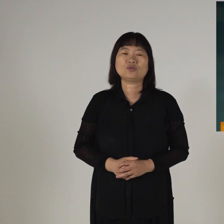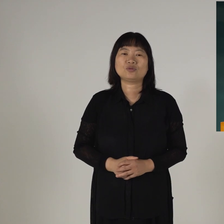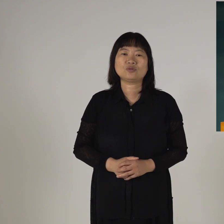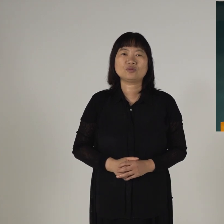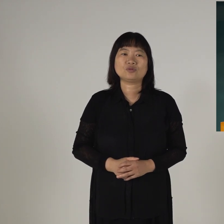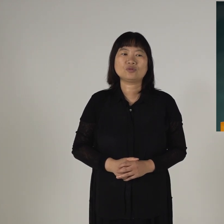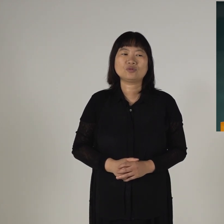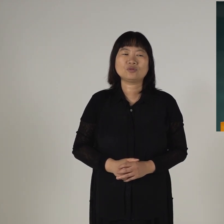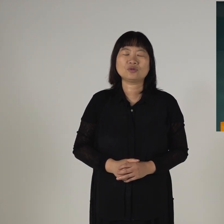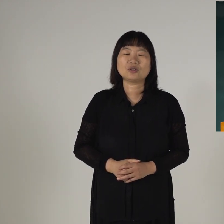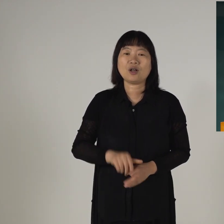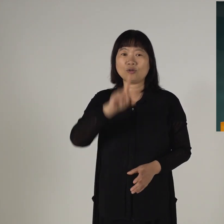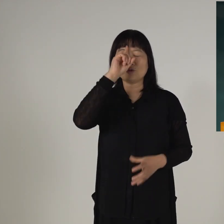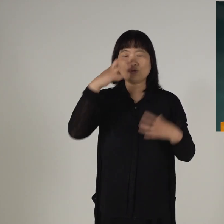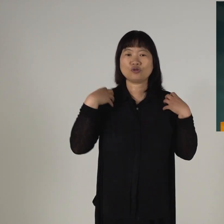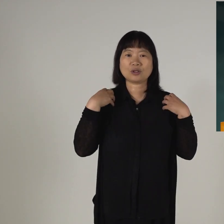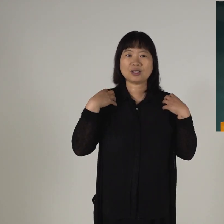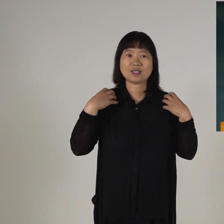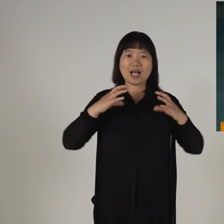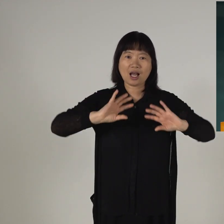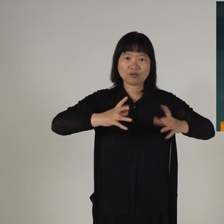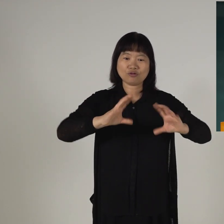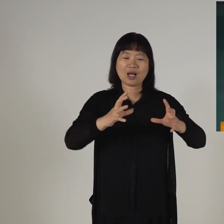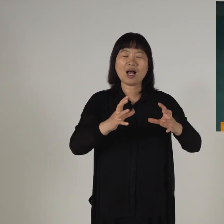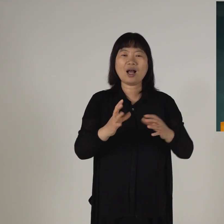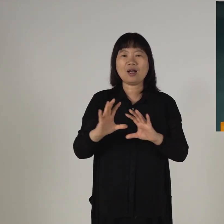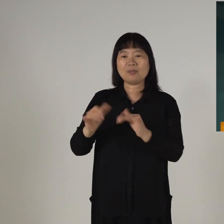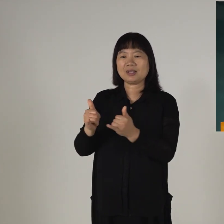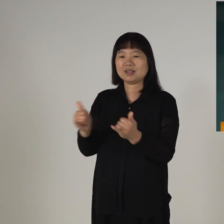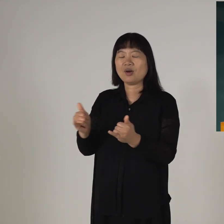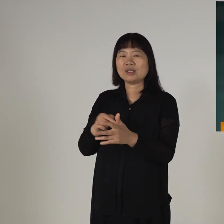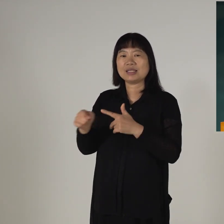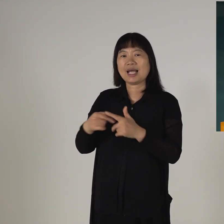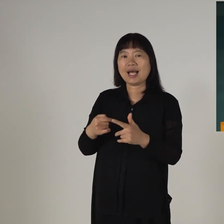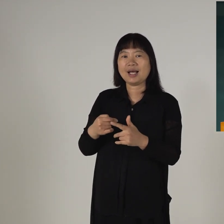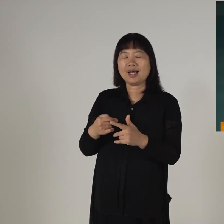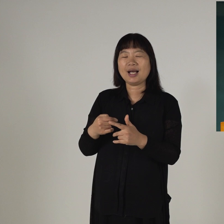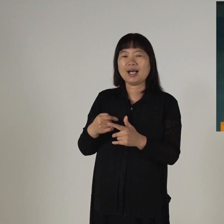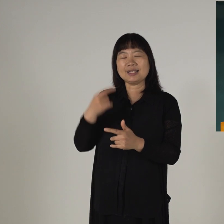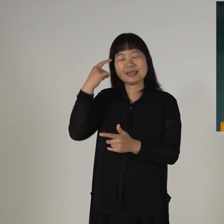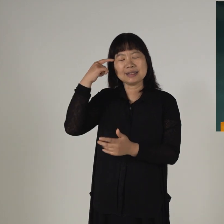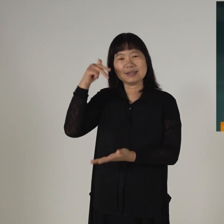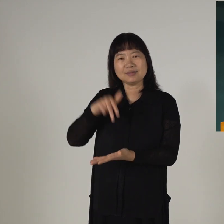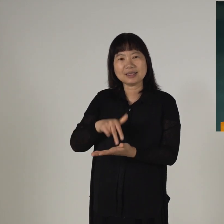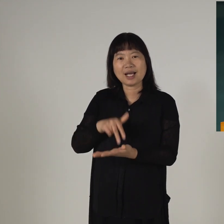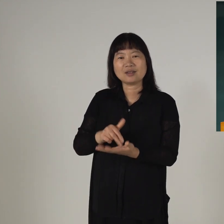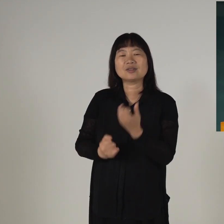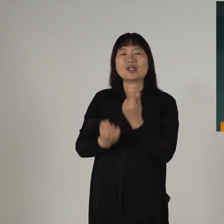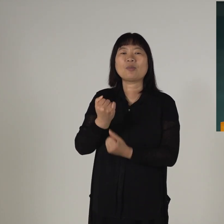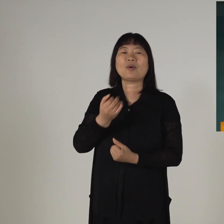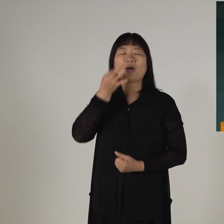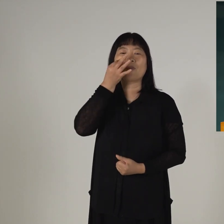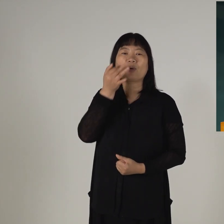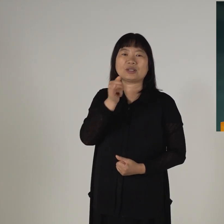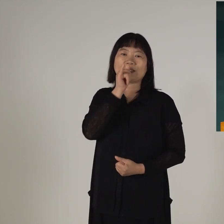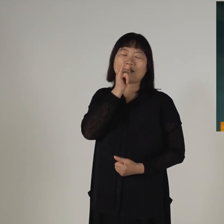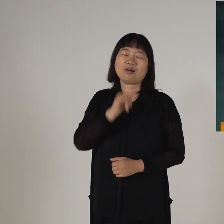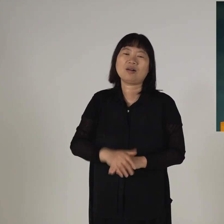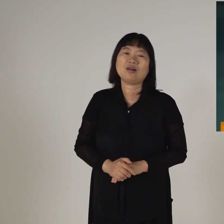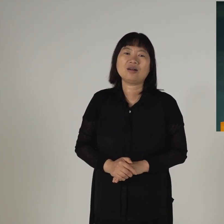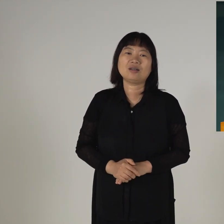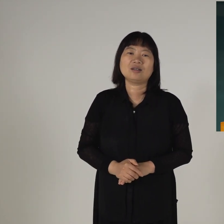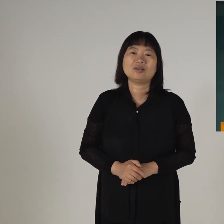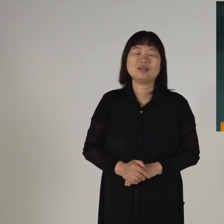그것은 국가가 백성을 어떻게 이해하는가를 단적으로 설명하는 몇 가지 안